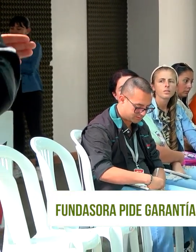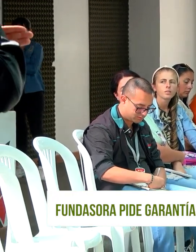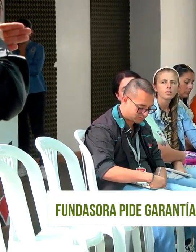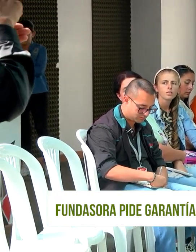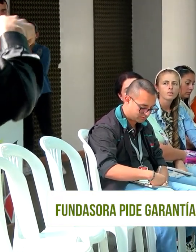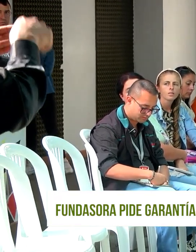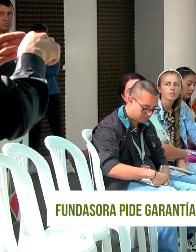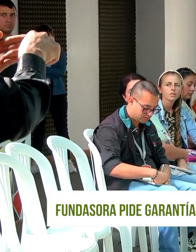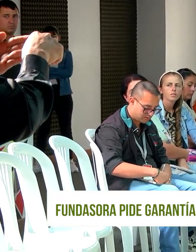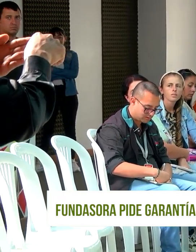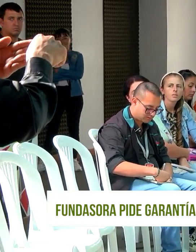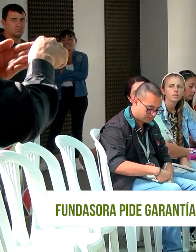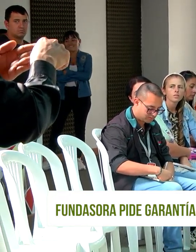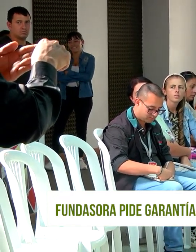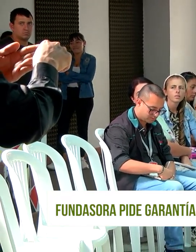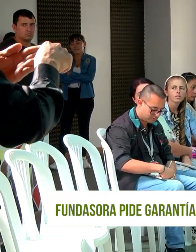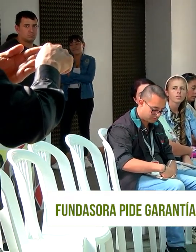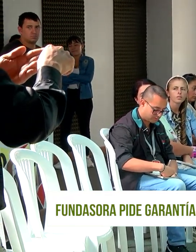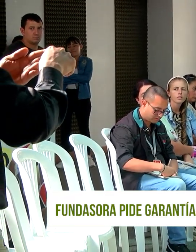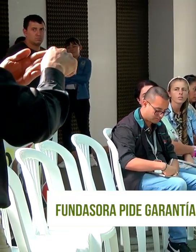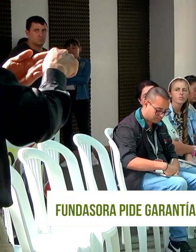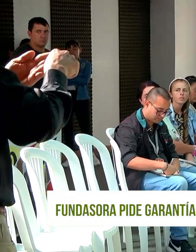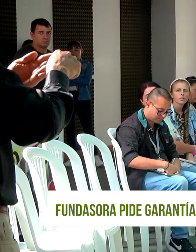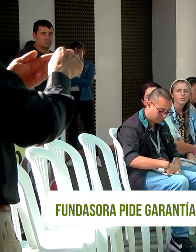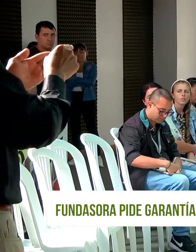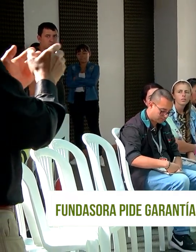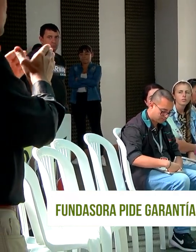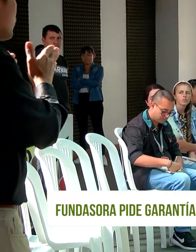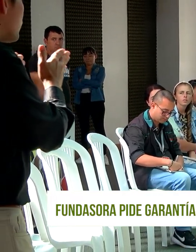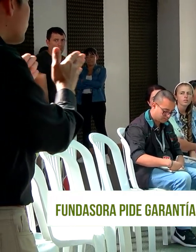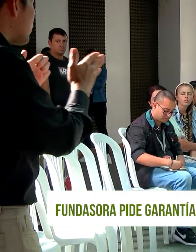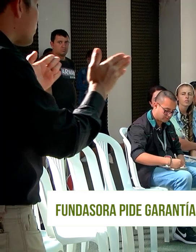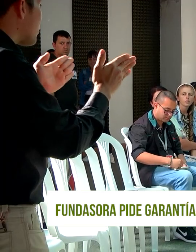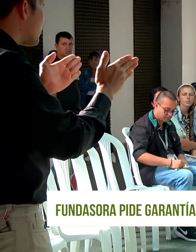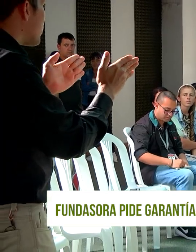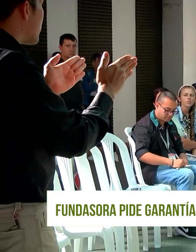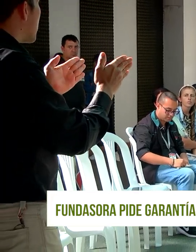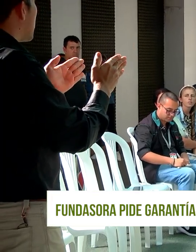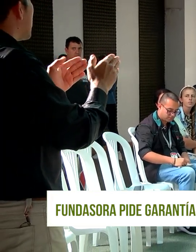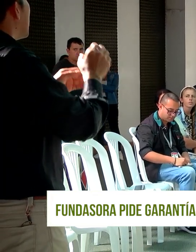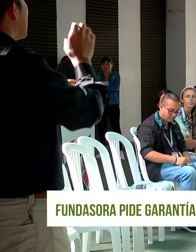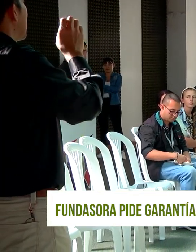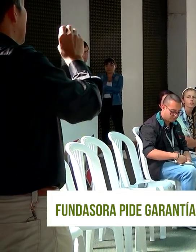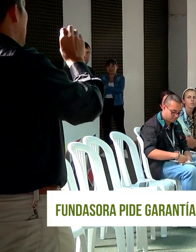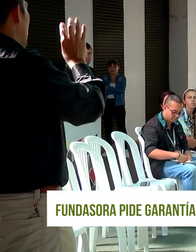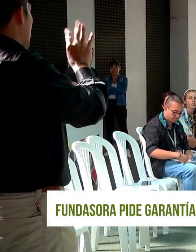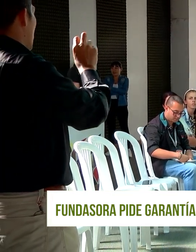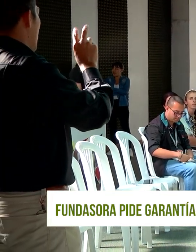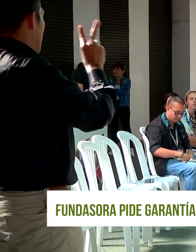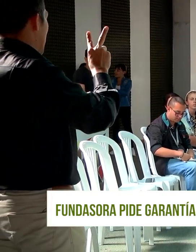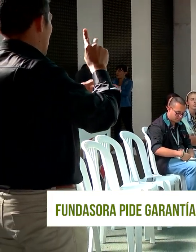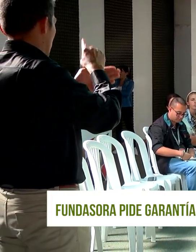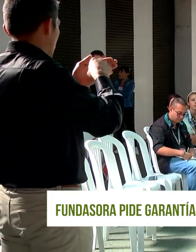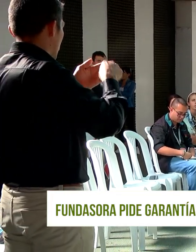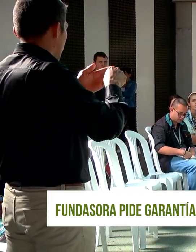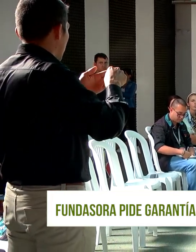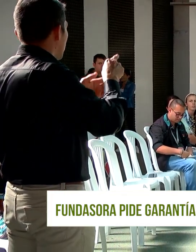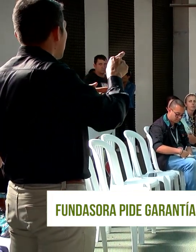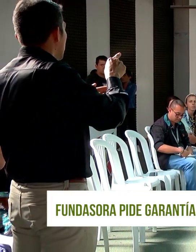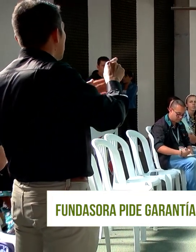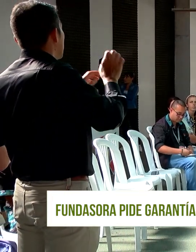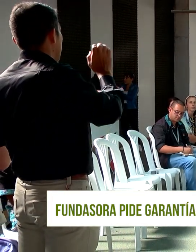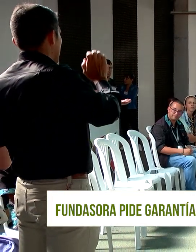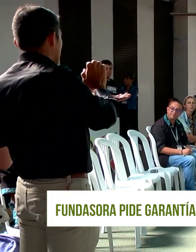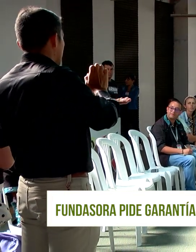recurrente. Entonces digamos que ahorita como familias quisimos venir a apoyar, como fundación quisimos venir a decir, bueno, estamos presentes, vamos a buscar